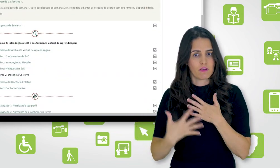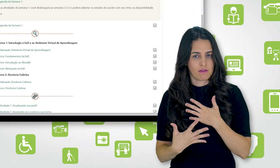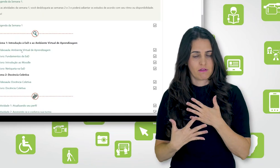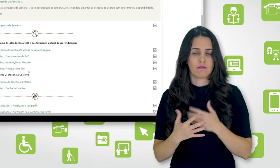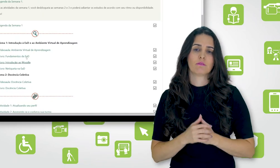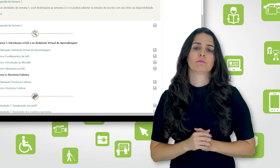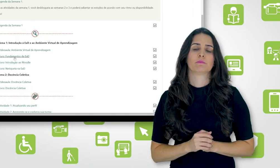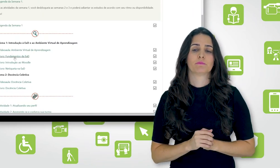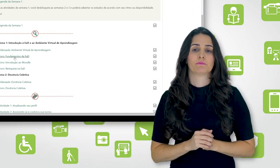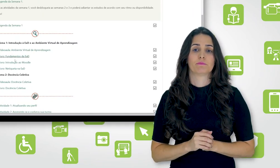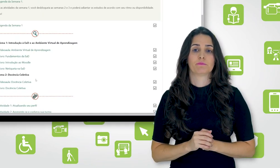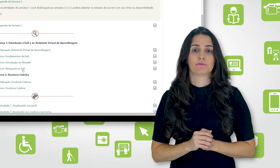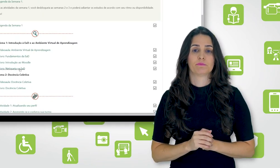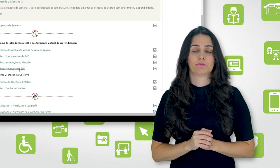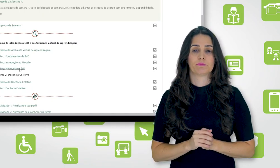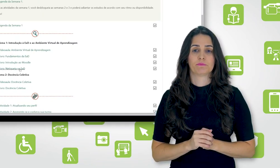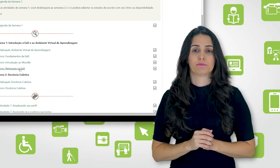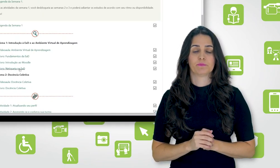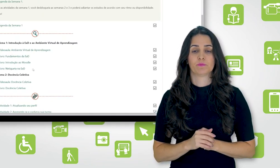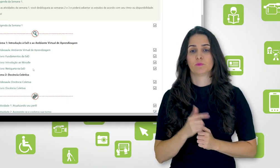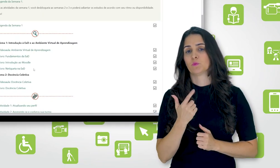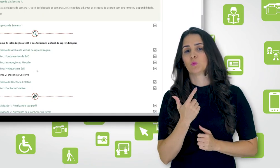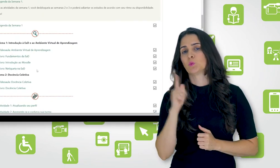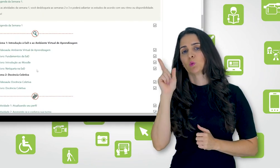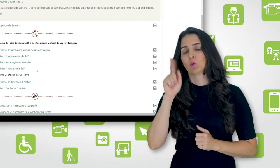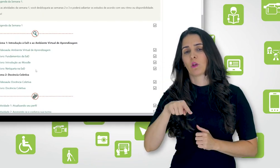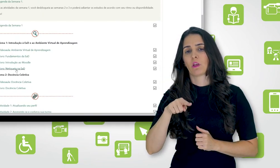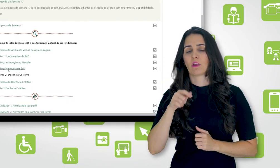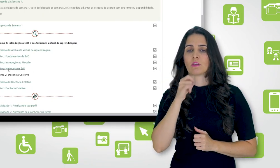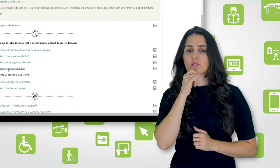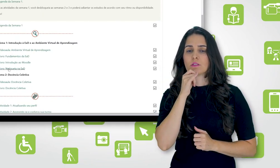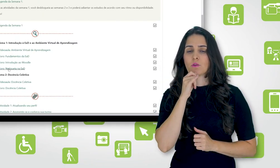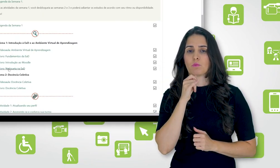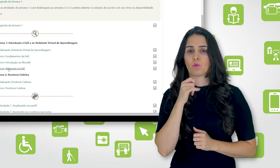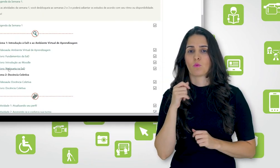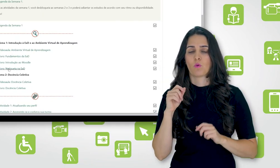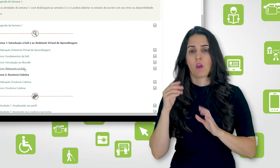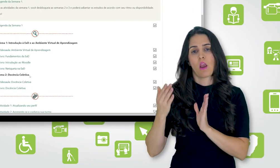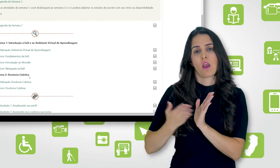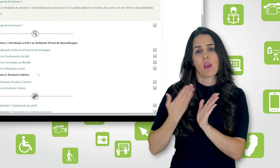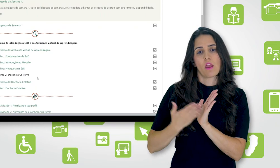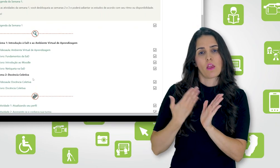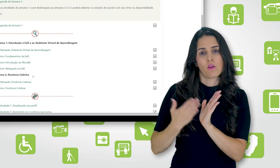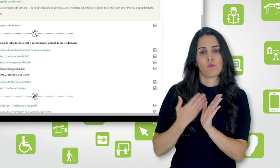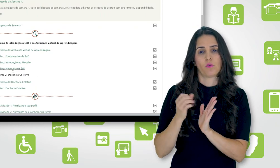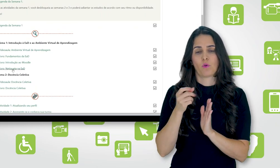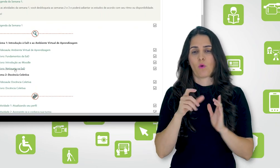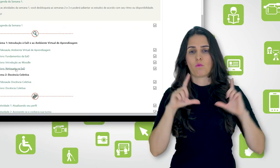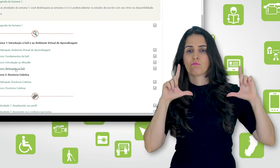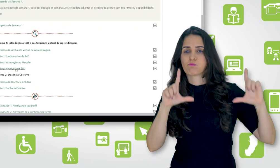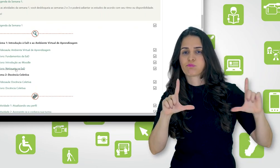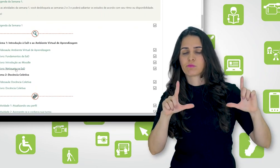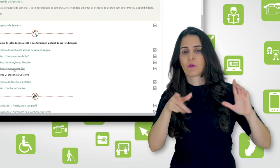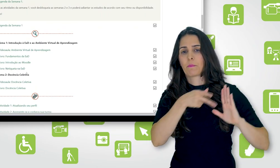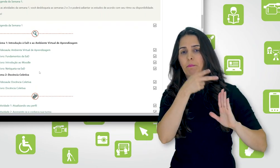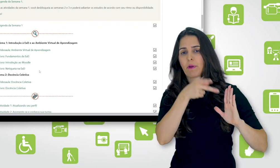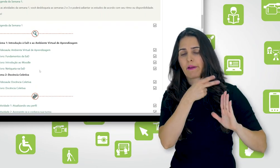um outro exemplo é dentro de um material por exemplo um livro ou uma página evitando que esse material